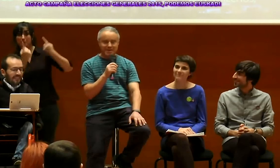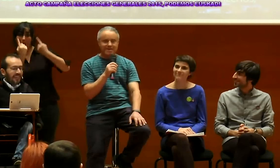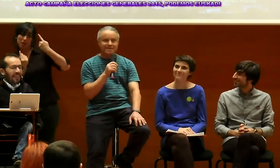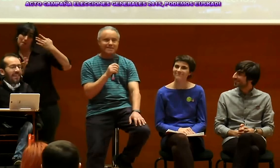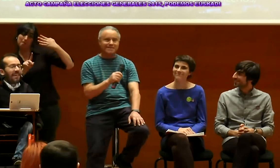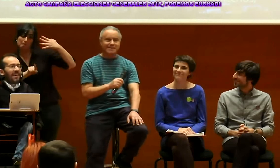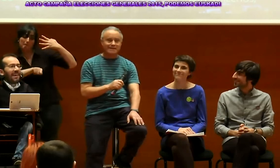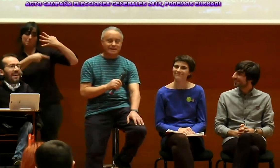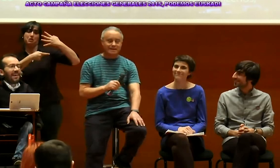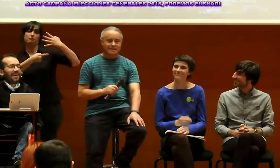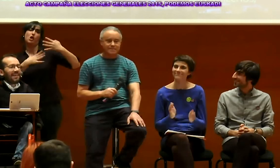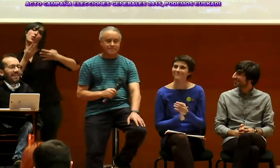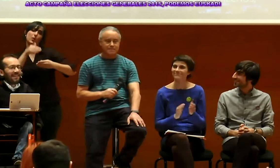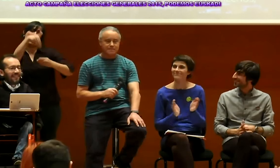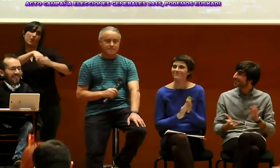mismo.